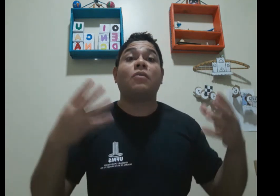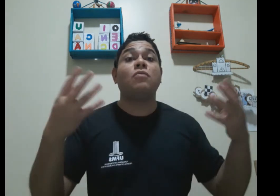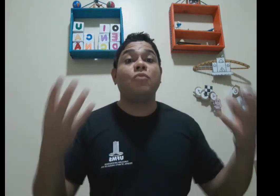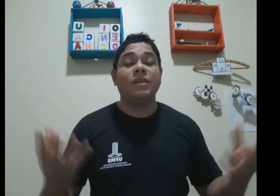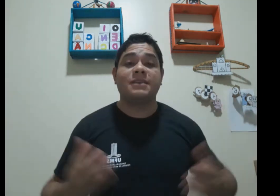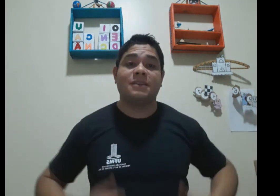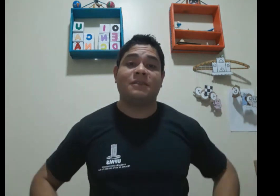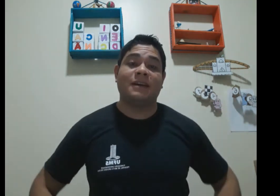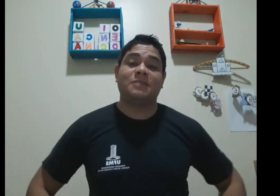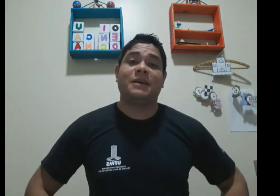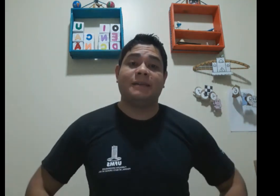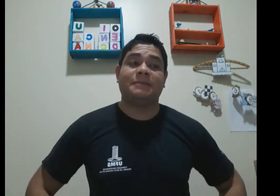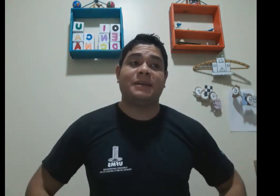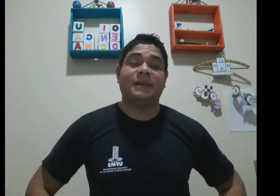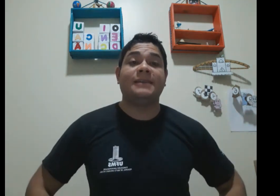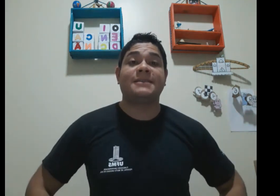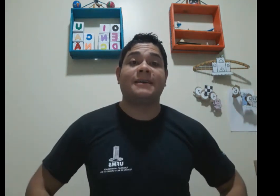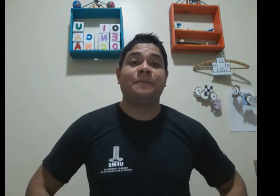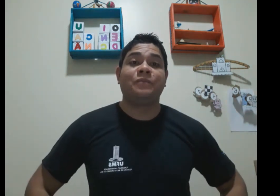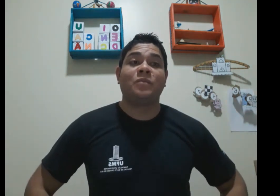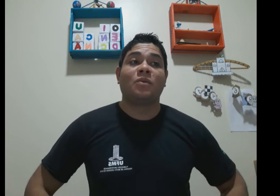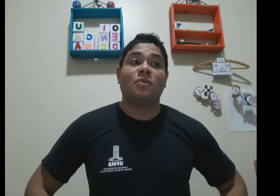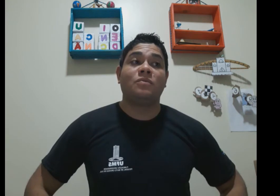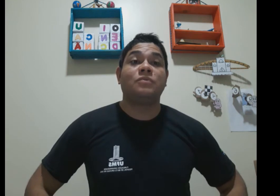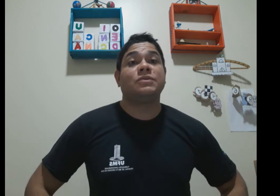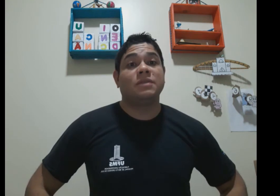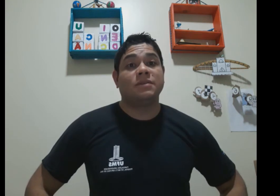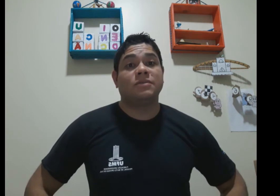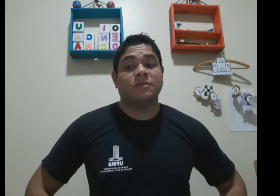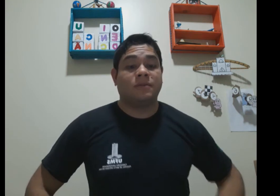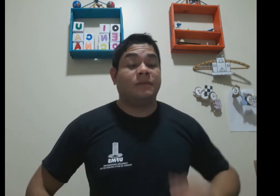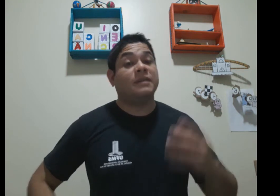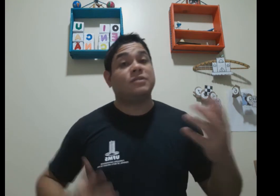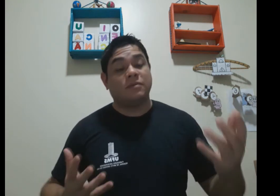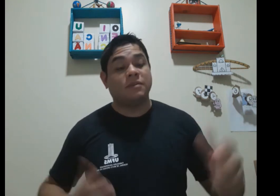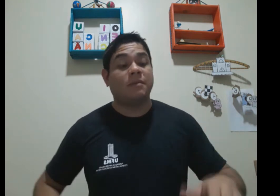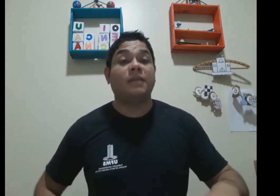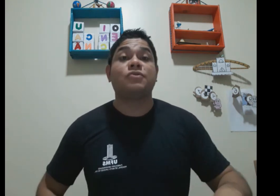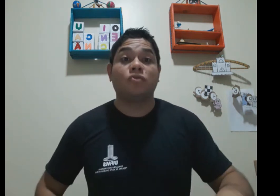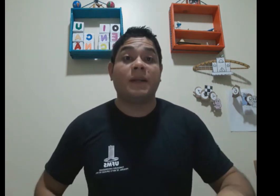com muitas atividades para realizar com o estudante surdo, fica com o trabalho